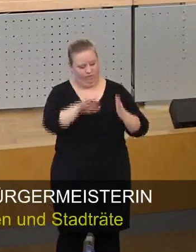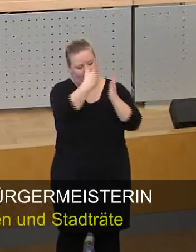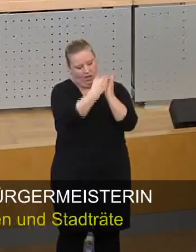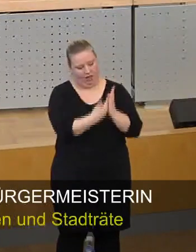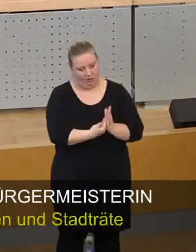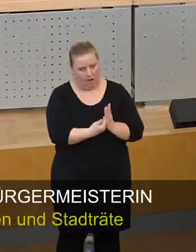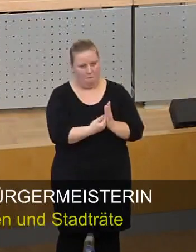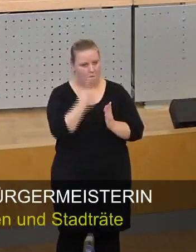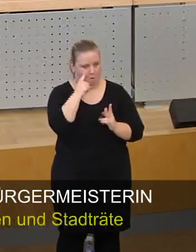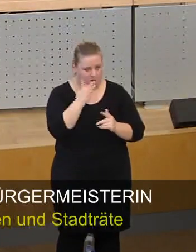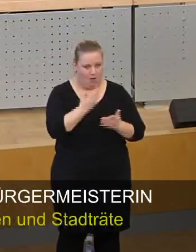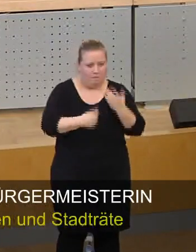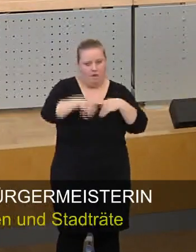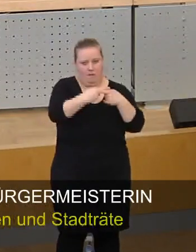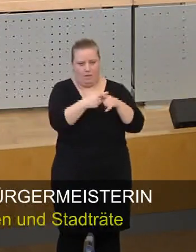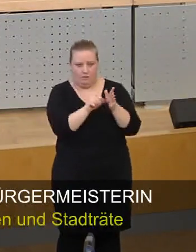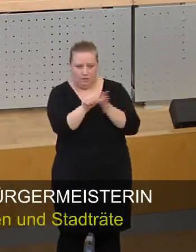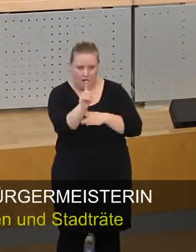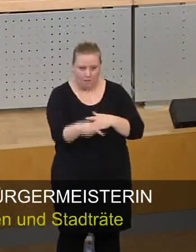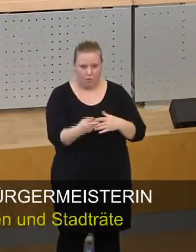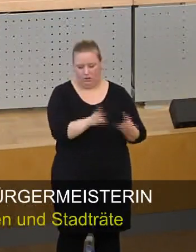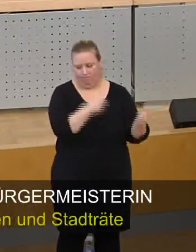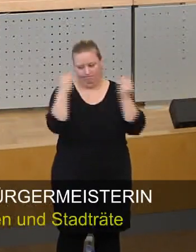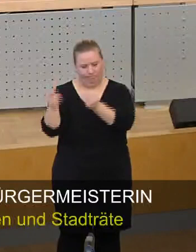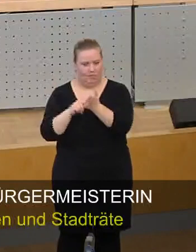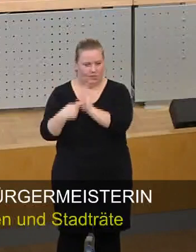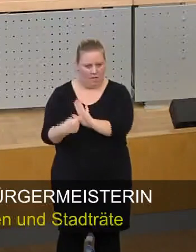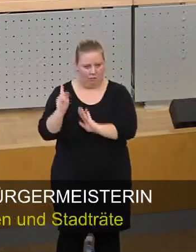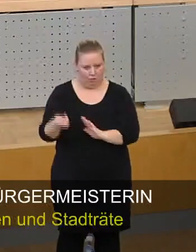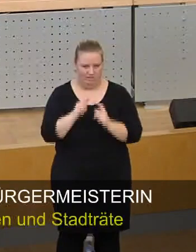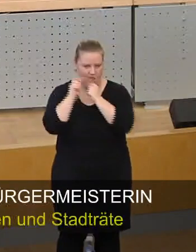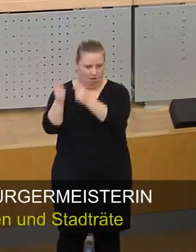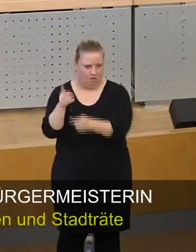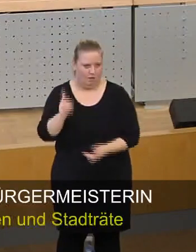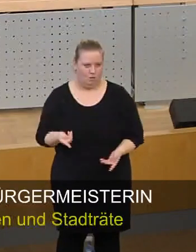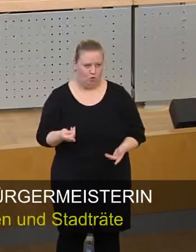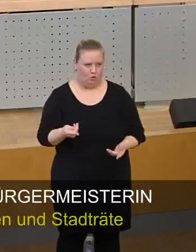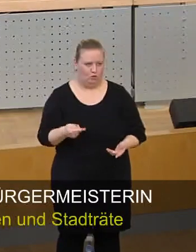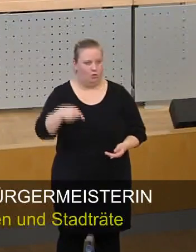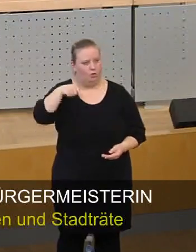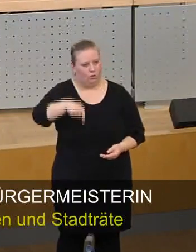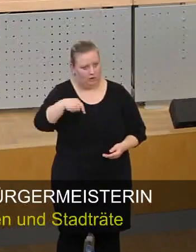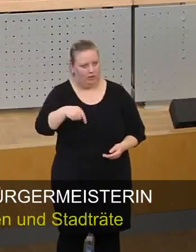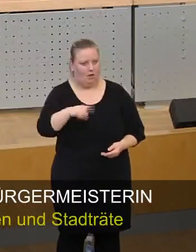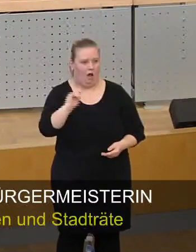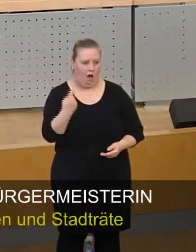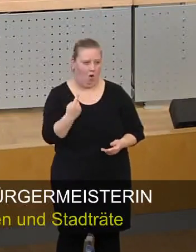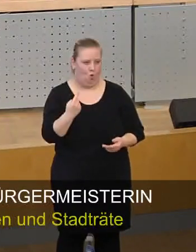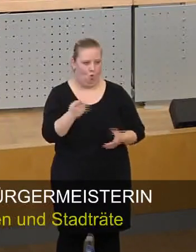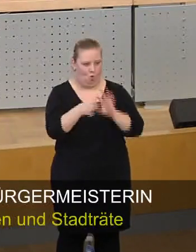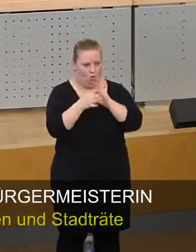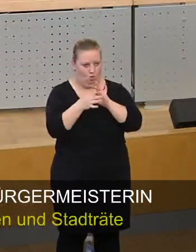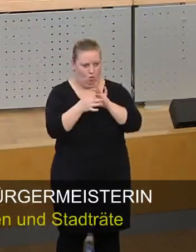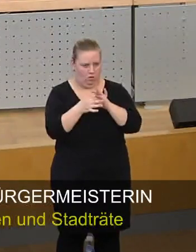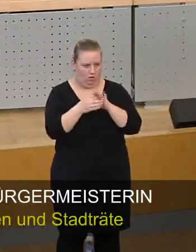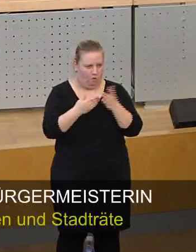und Tatsachen, die für die Leistungen erheblich sind, anzuzeigen. Und hierunter zählt unter anderem eben auch der